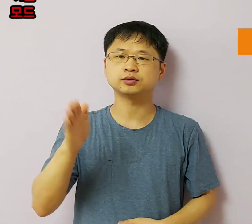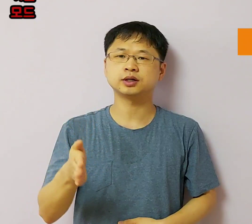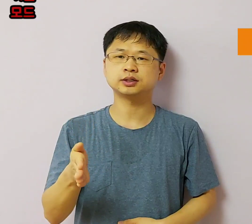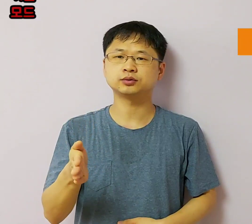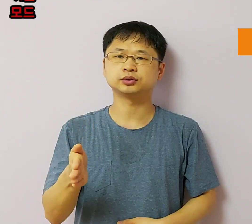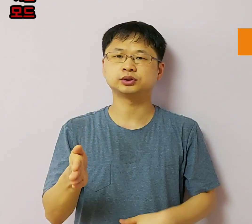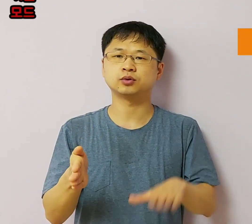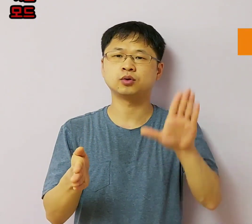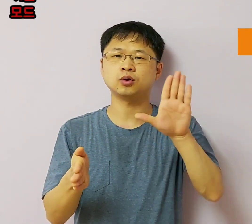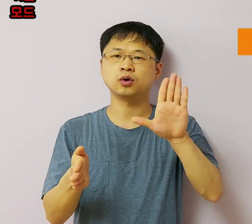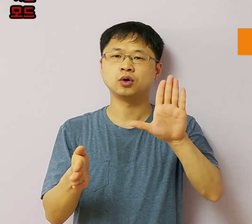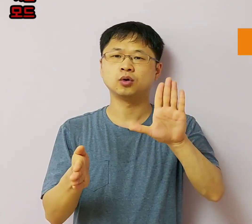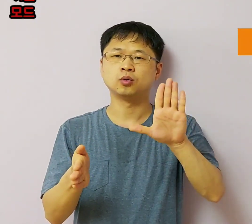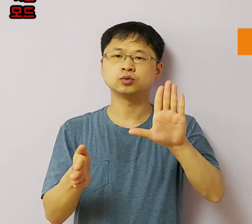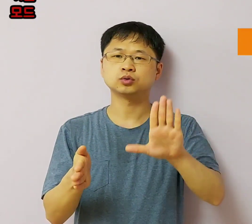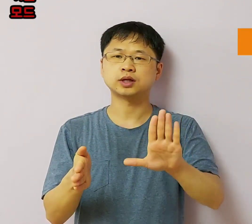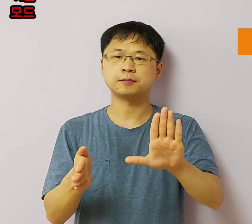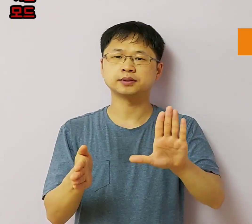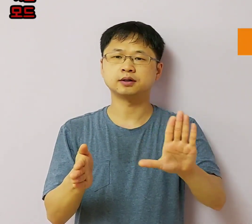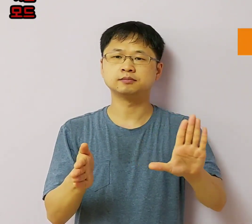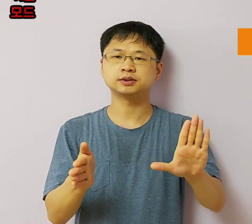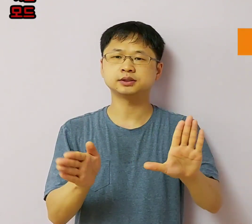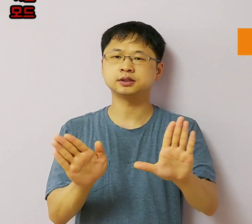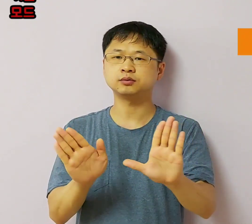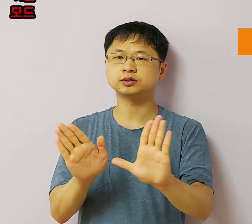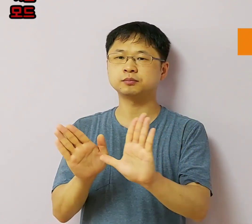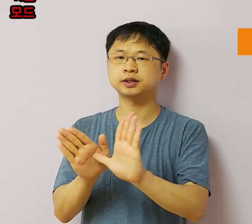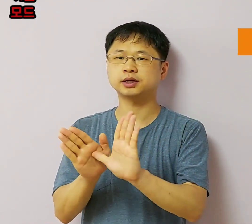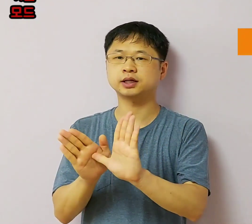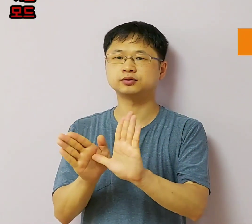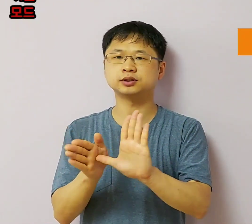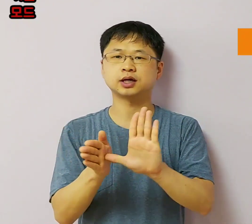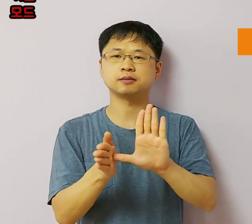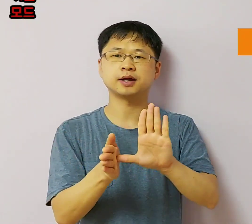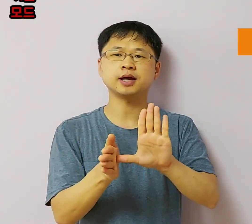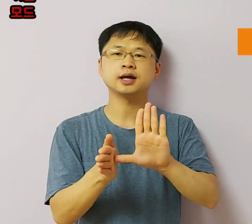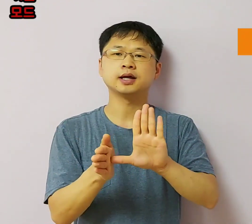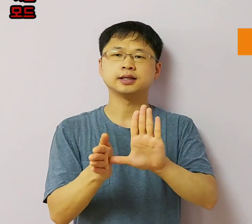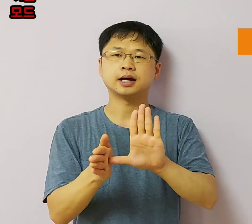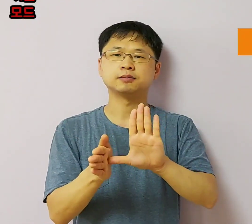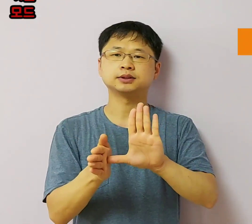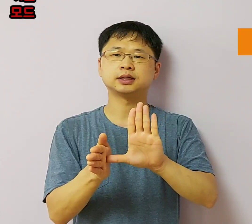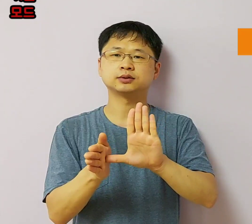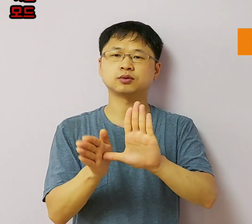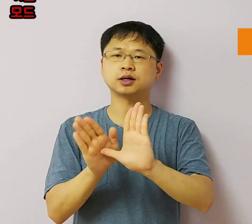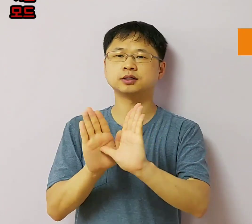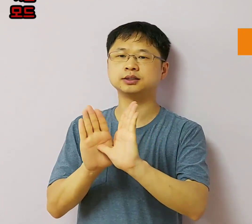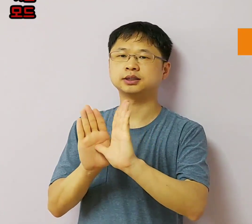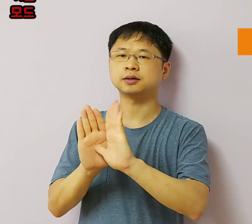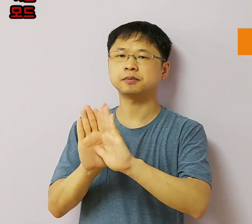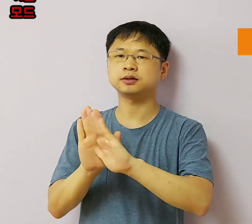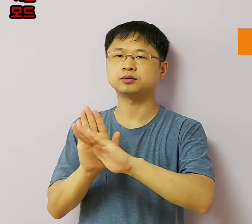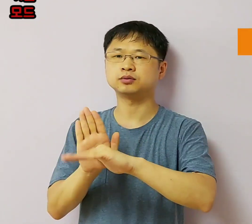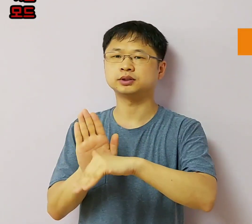왼손날 세워주시고 오른손 다 펴서 엄지를 왼손바닥에 대주신 다음에 나머지 네 손가락을 시계바늘